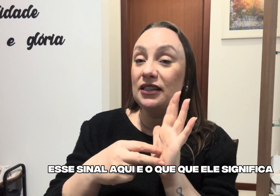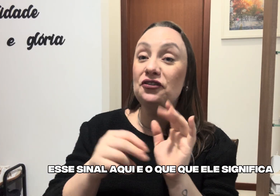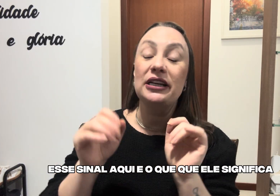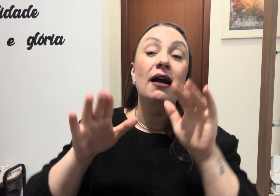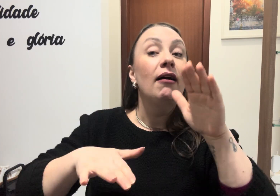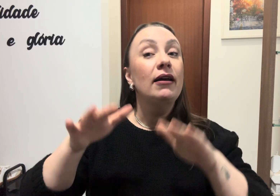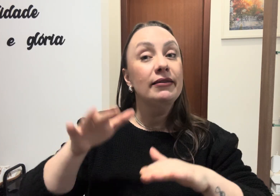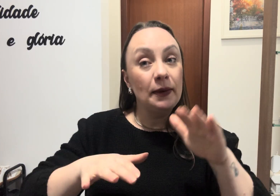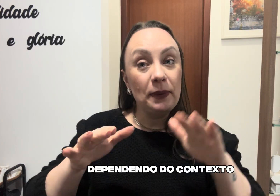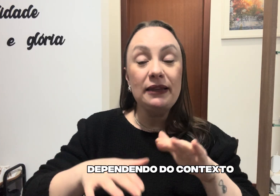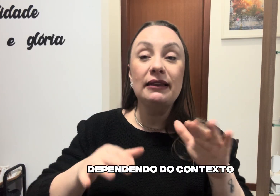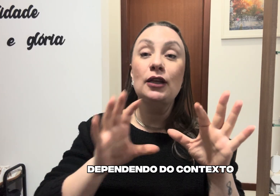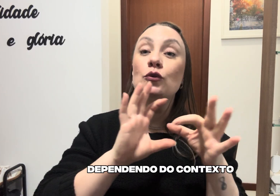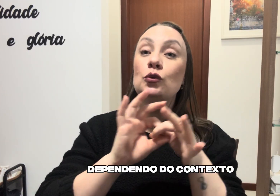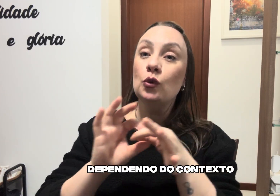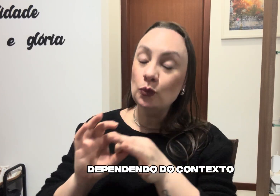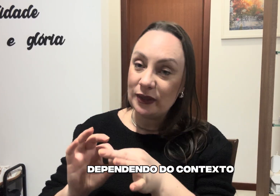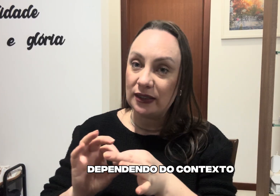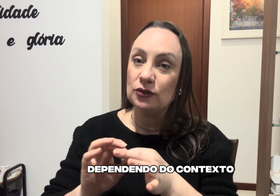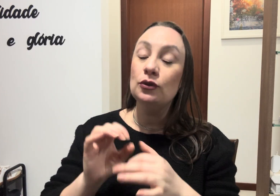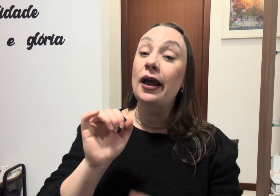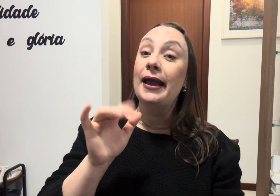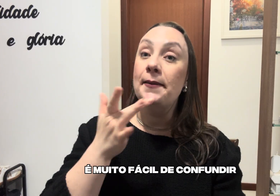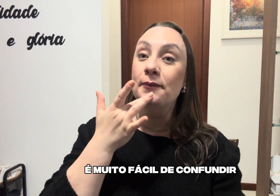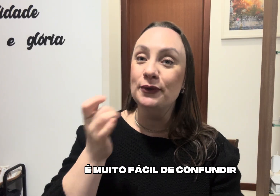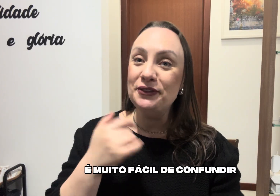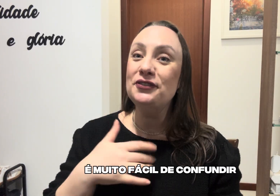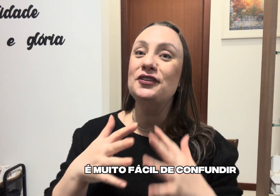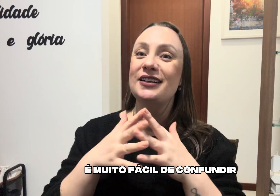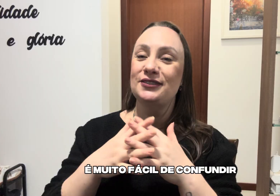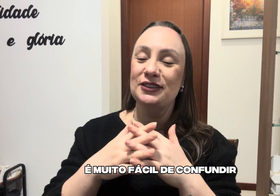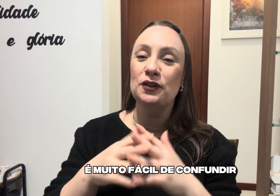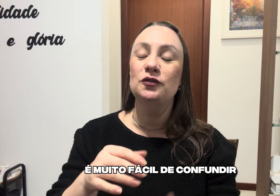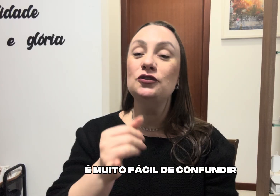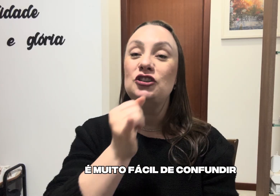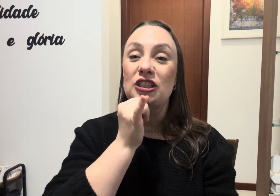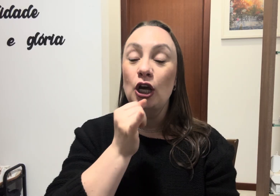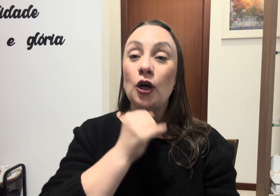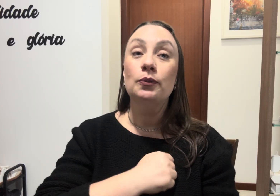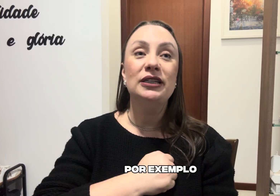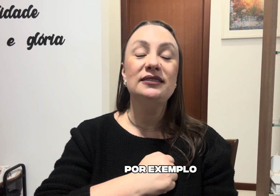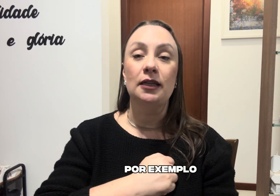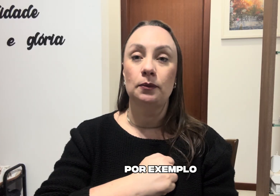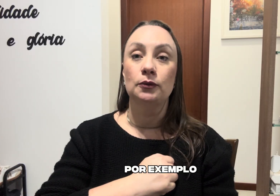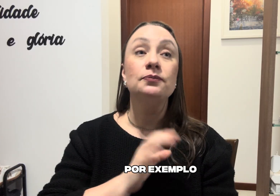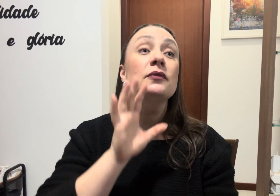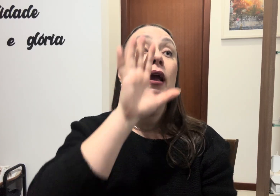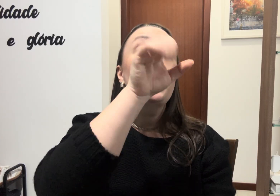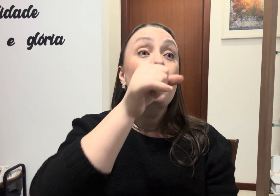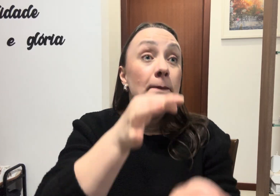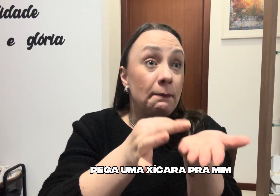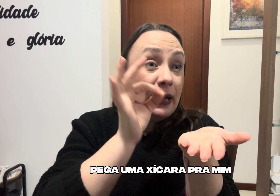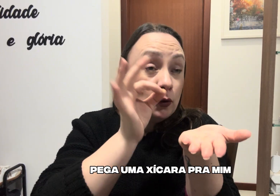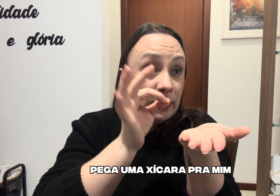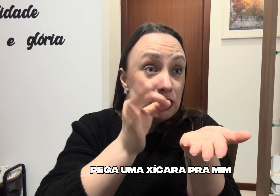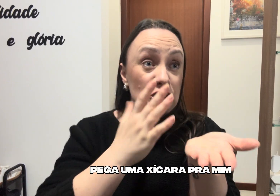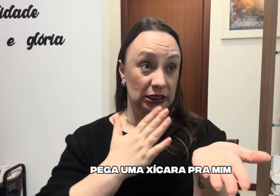significa? Dependendo do contexto, é muito fácil de confundir. Por exemplo, pega uma xícara